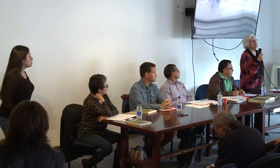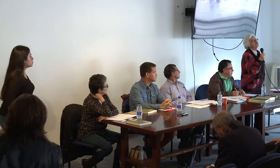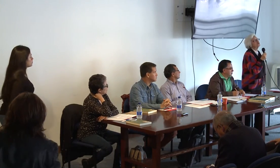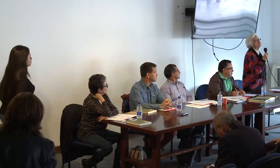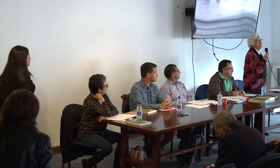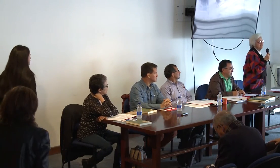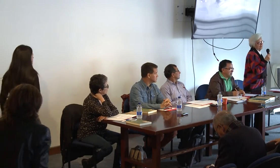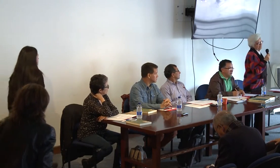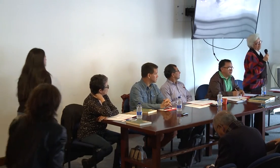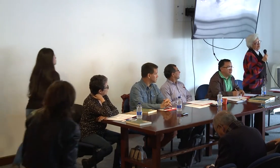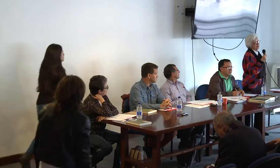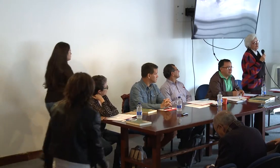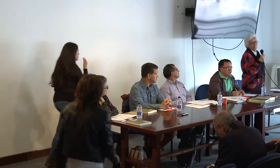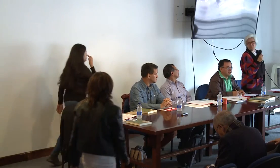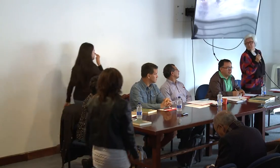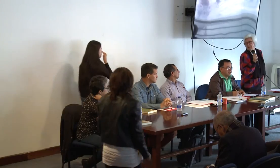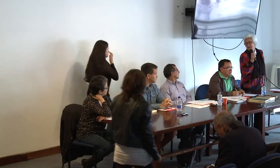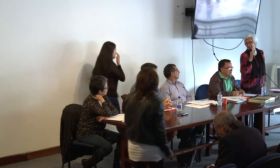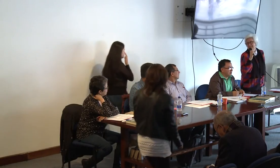En los años 80,